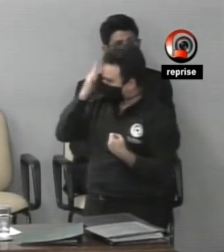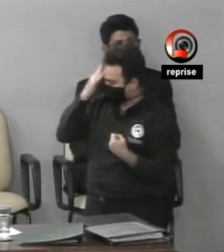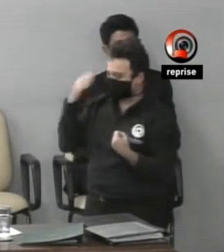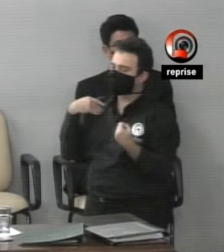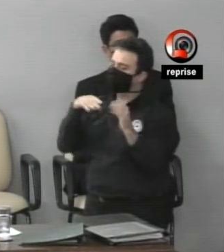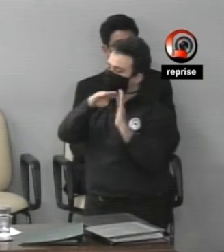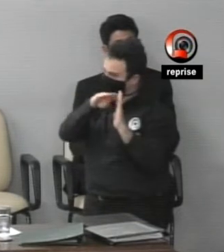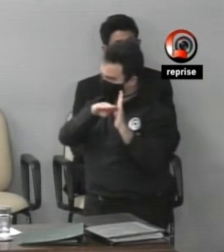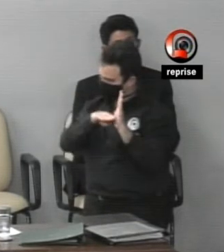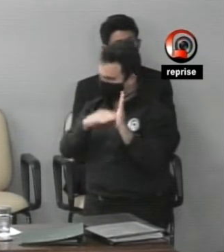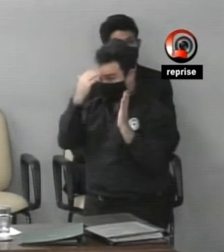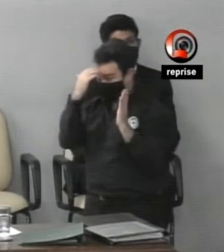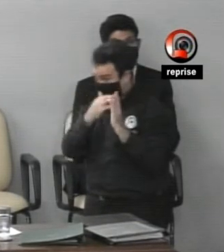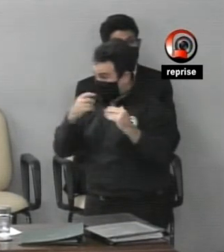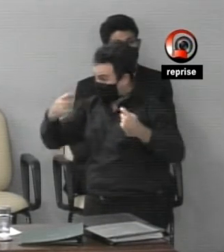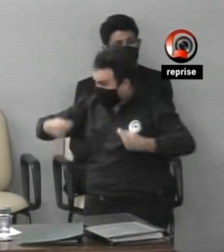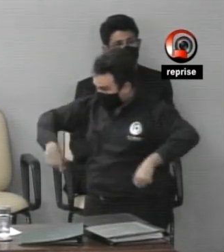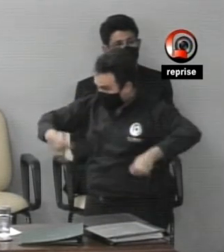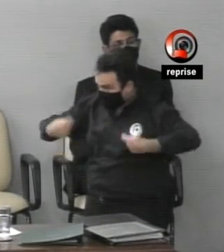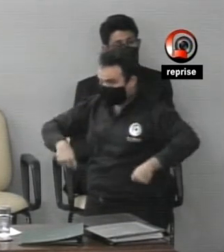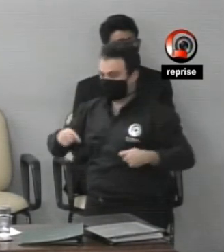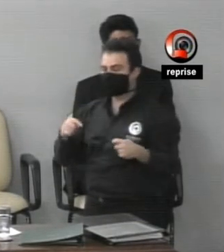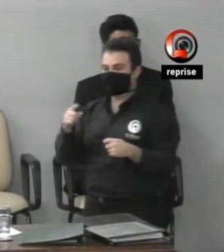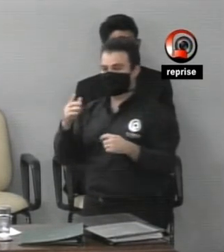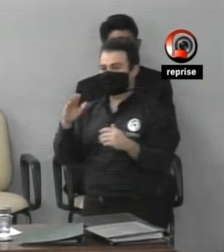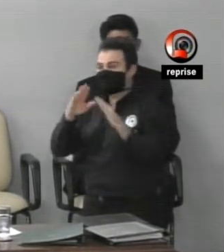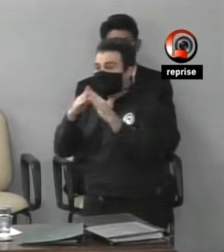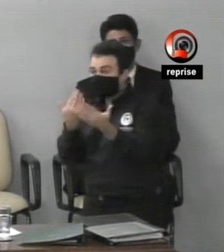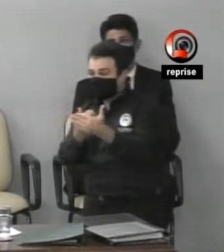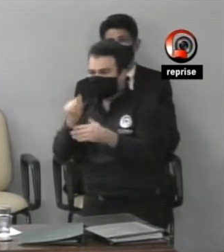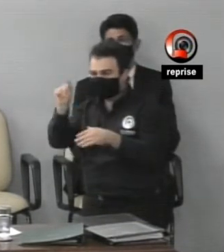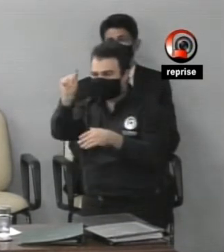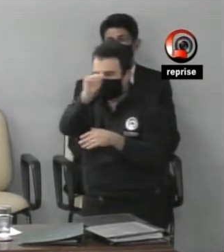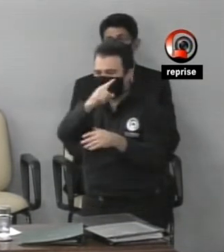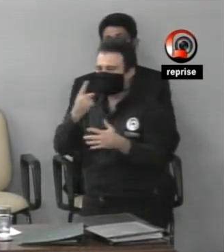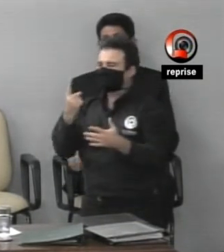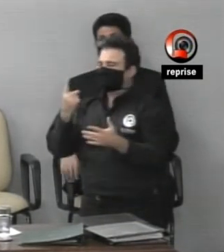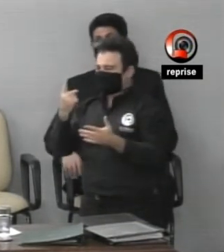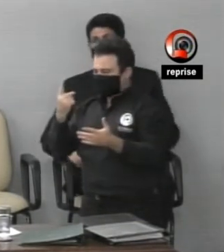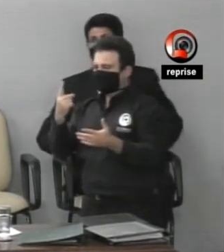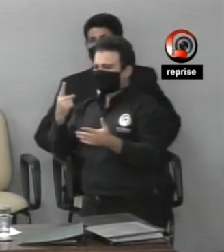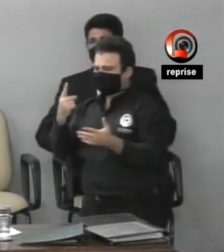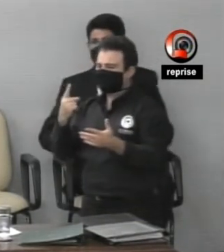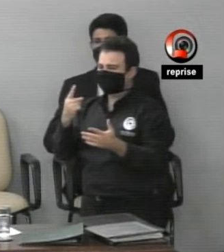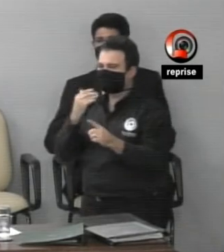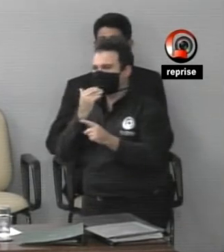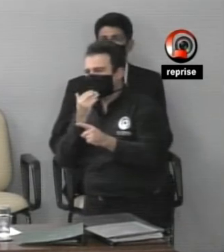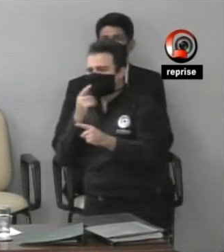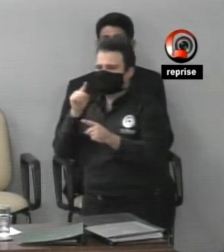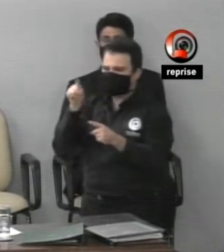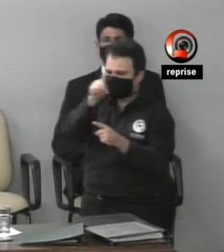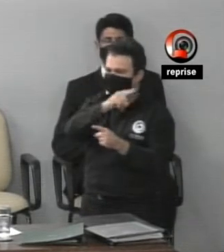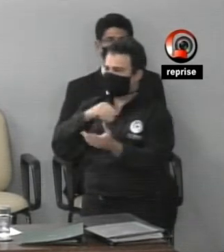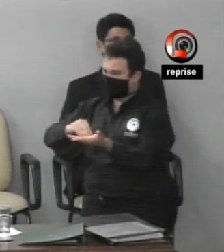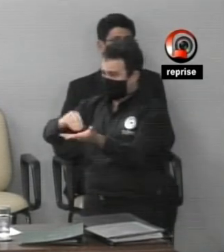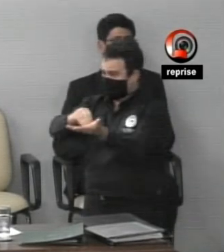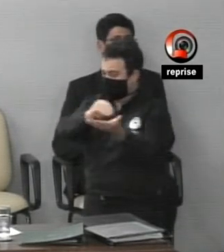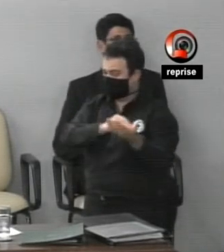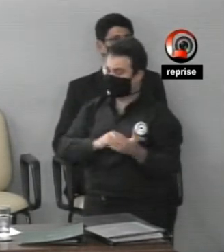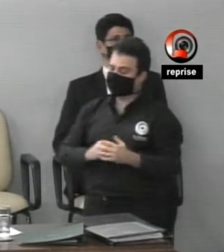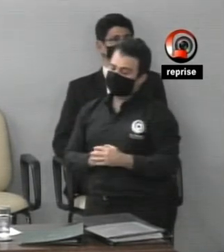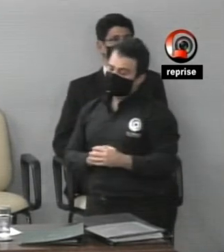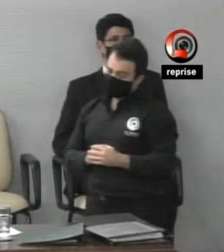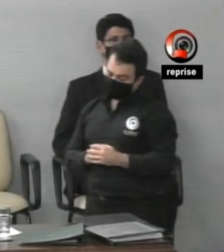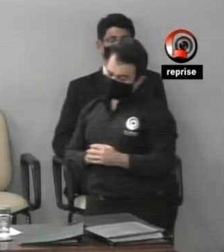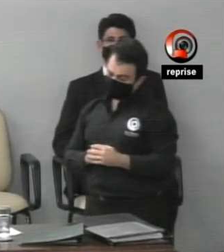nós herdamos do Estado, extremamente complexas. Nós tivemos, então, durante 7 meses, a